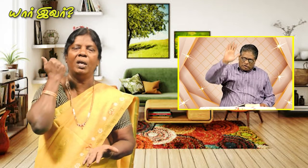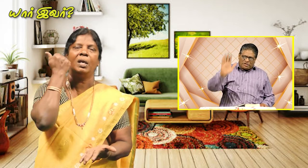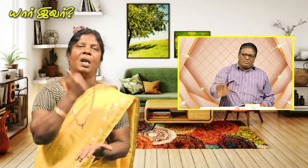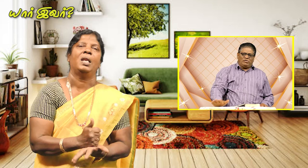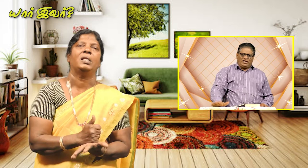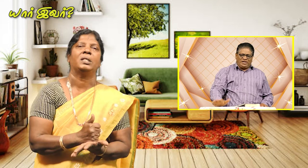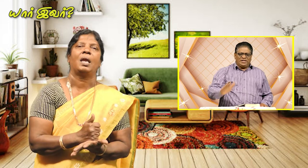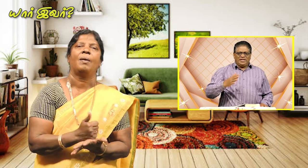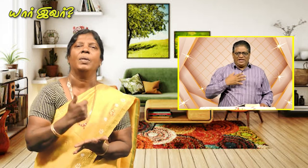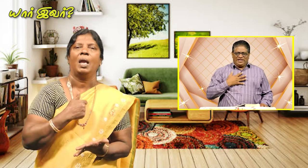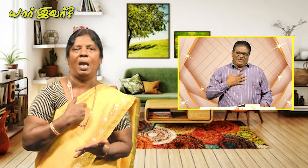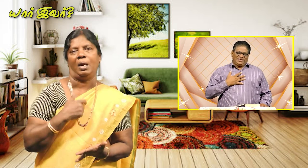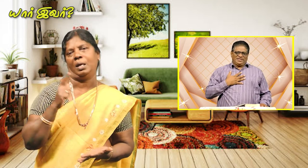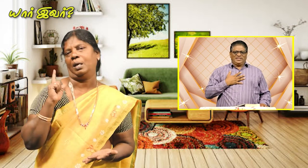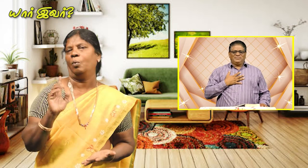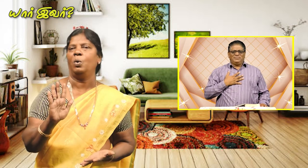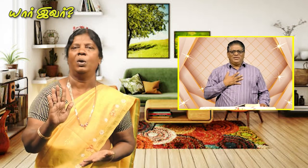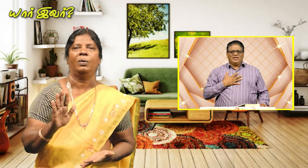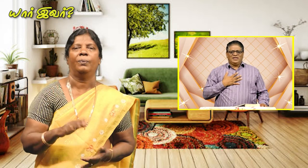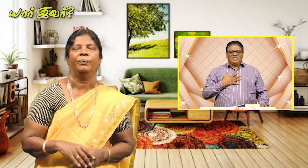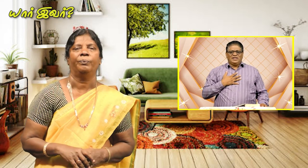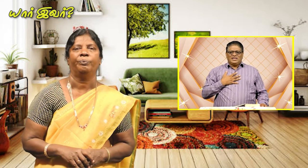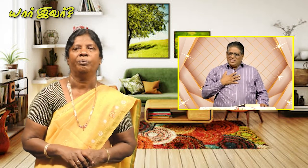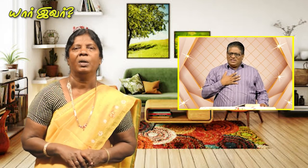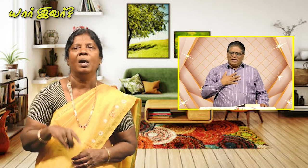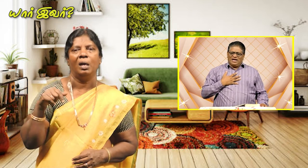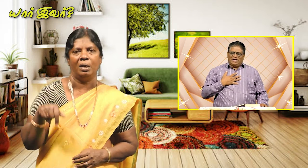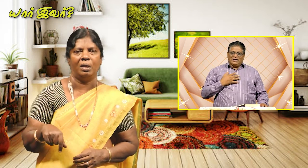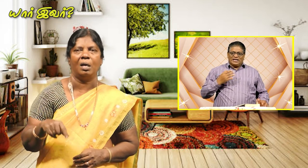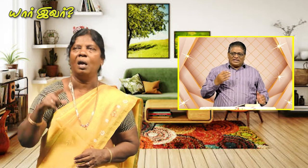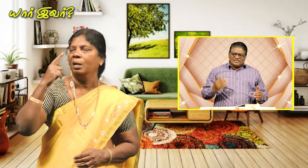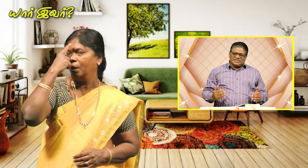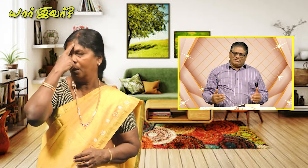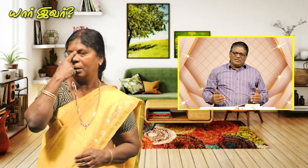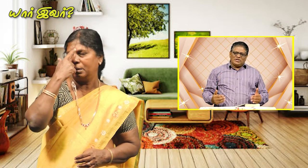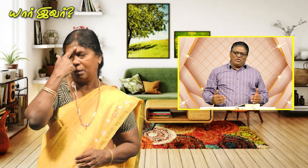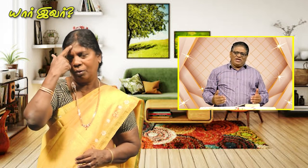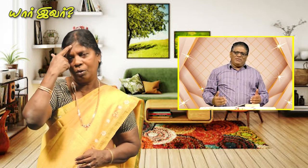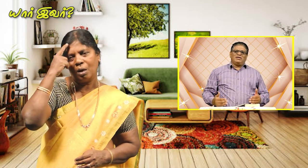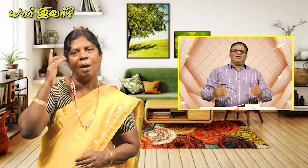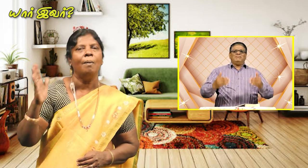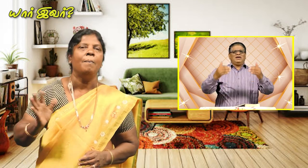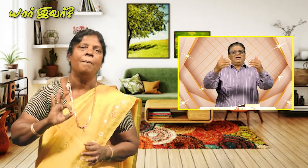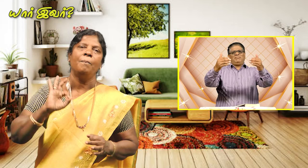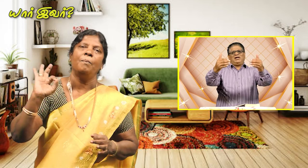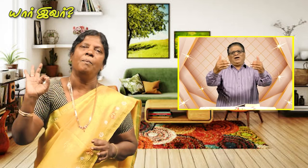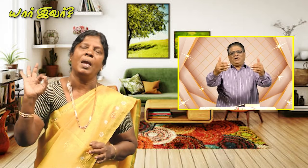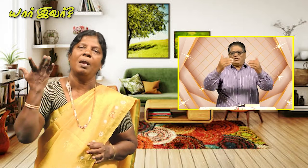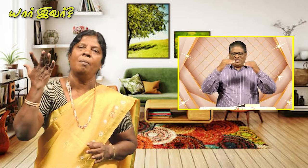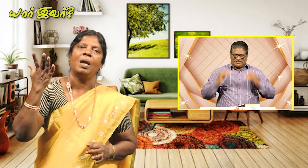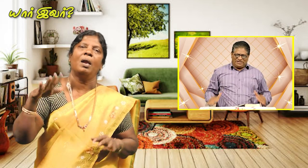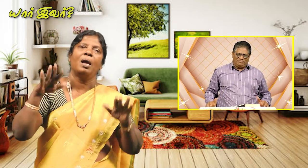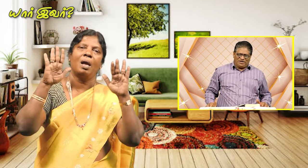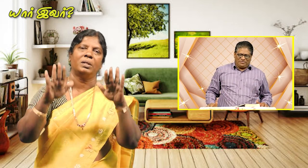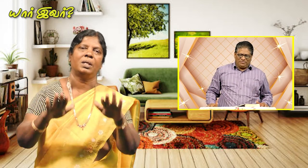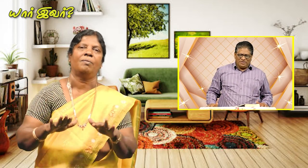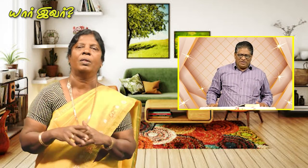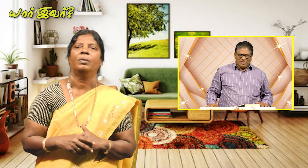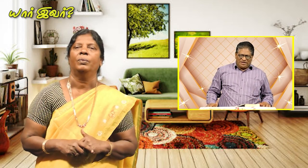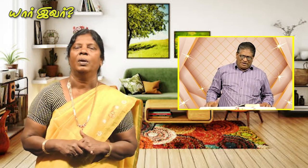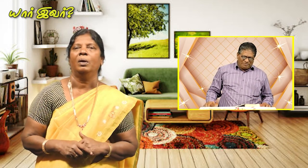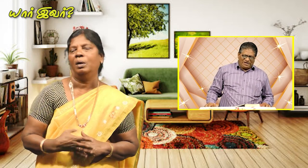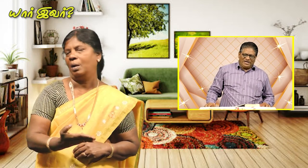என்கிற உறுதிமொழி எனக்கு இருக்கிறது. இதுதான் கிறிஸ்தவத்தினுடைய மிக மேன்மையான ஒரு